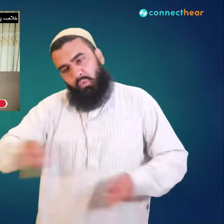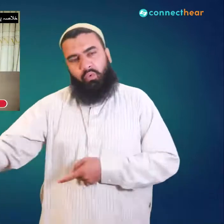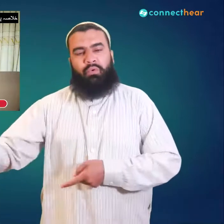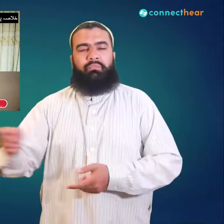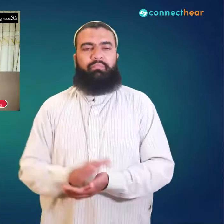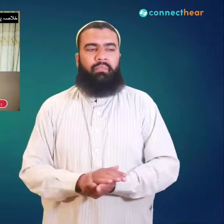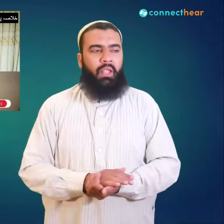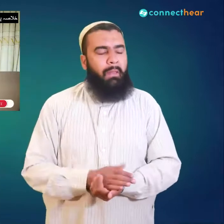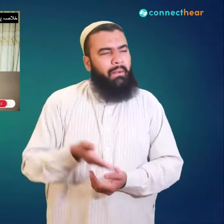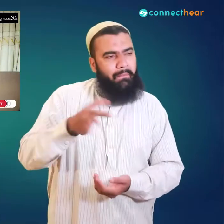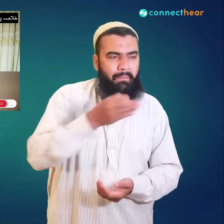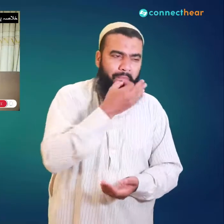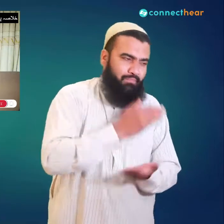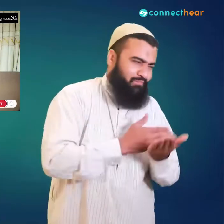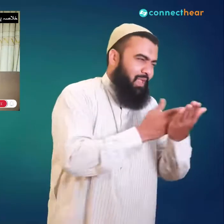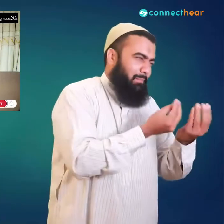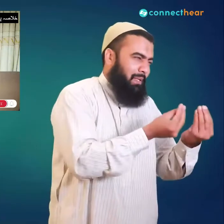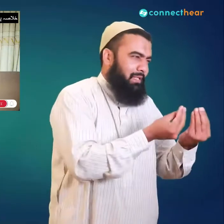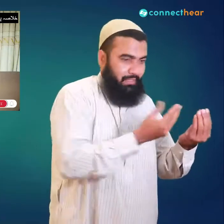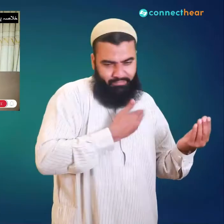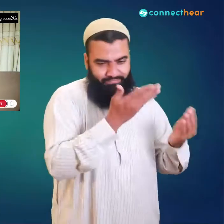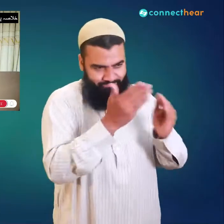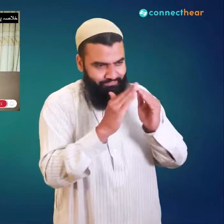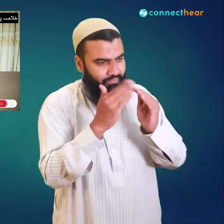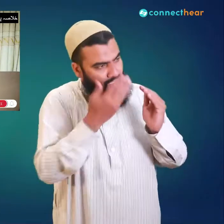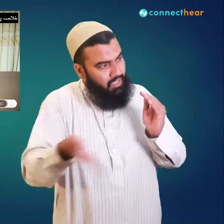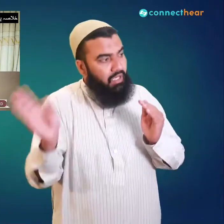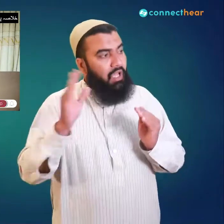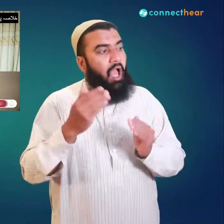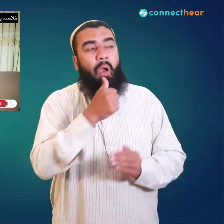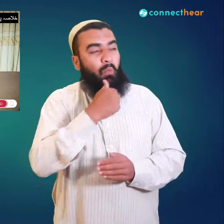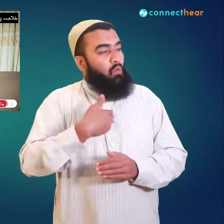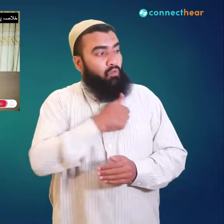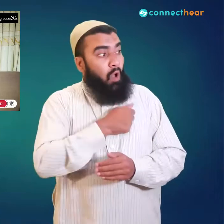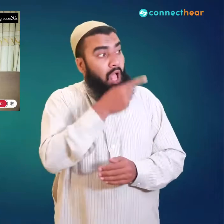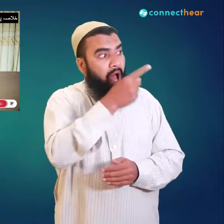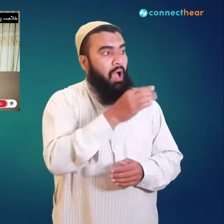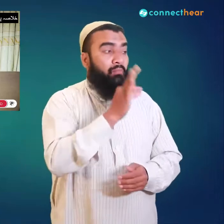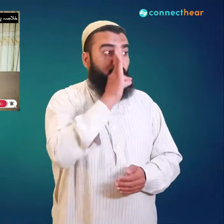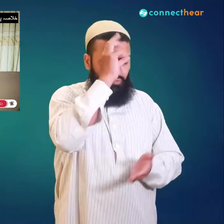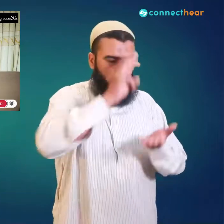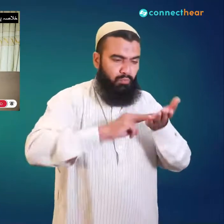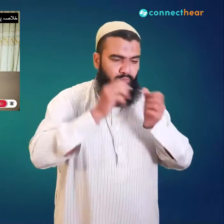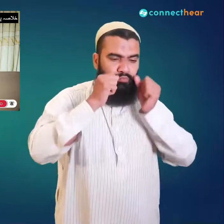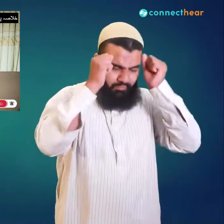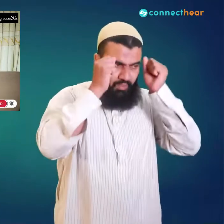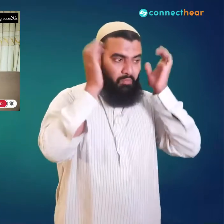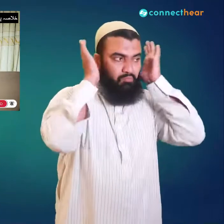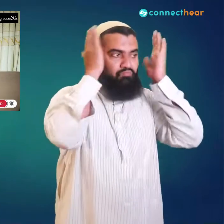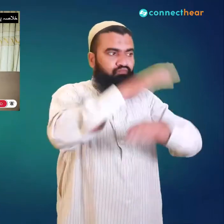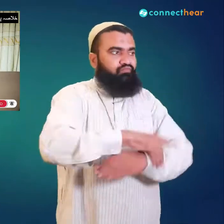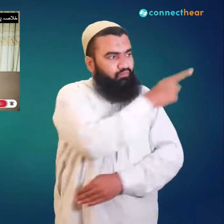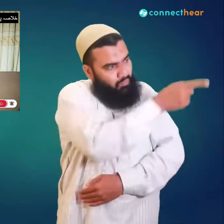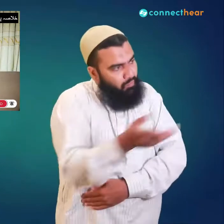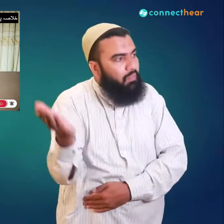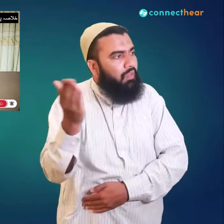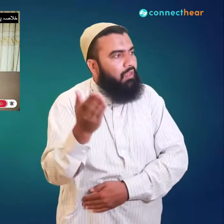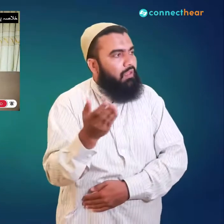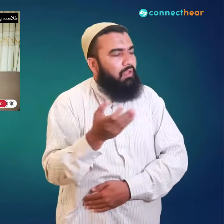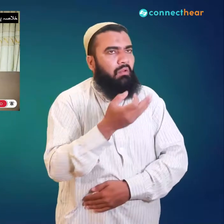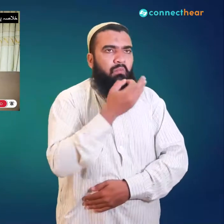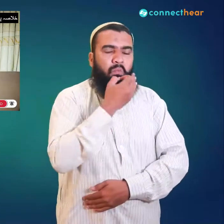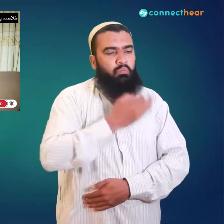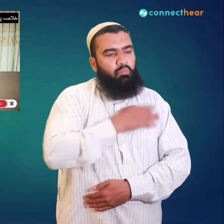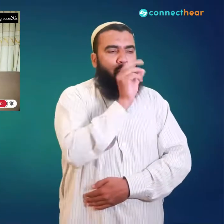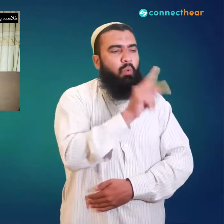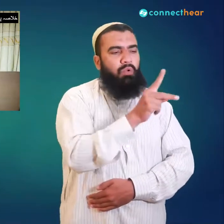صلی اللہ علیہ وسلم میرے والد کی نماز جنازہ پڑھائیں۔ آپ صلی اللہ علیہ وسلم اس کے لیے تیار ہو گئے۔ حضرت عمر رضی اللہ تعالیٰ